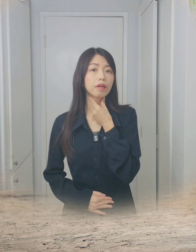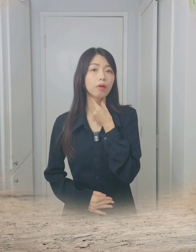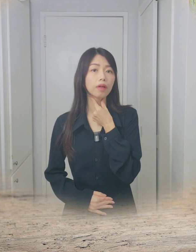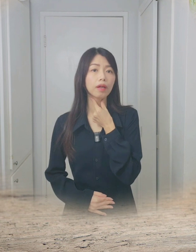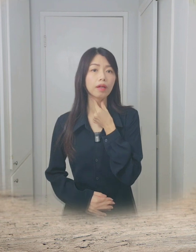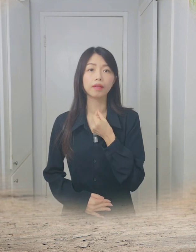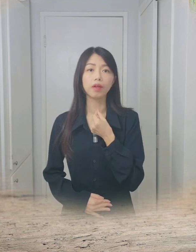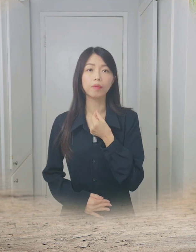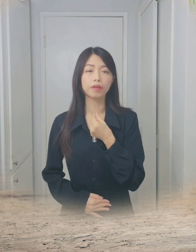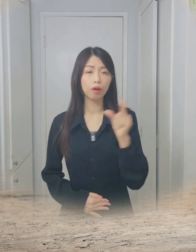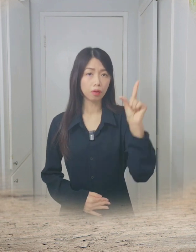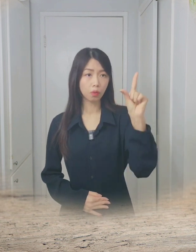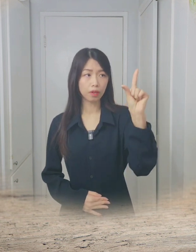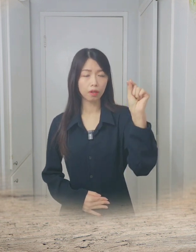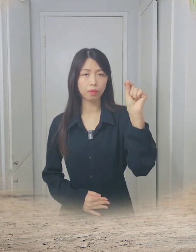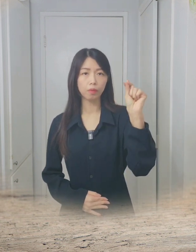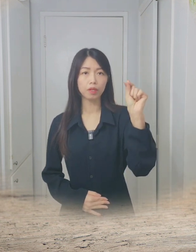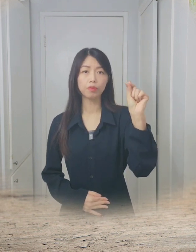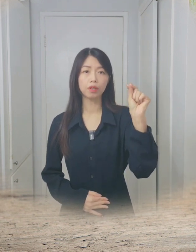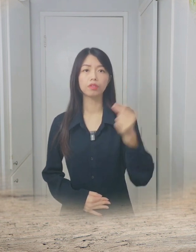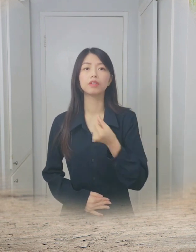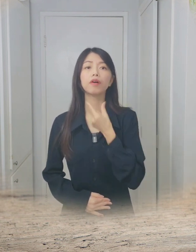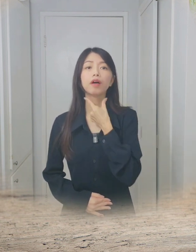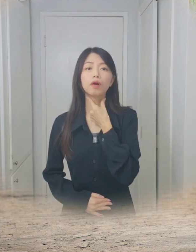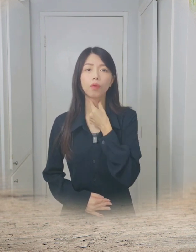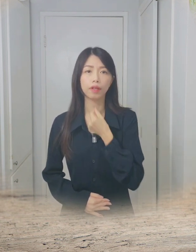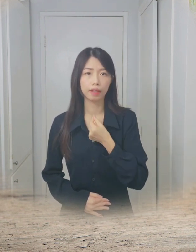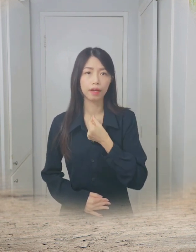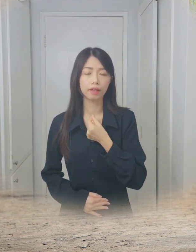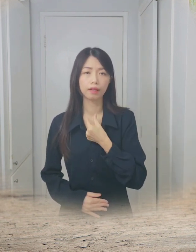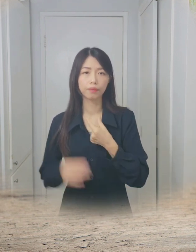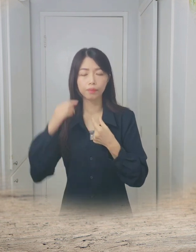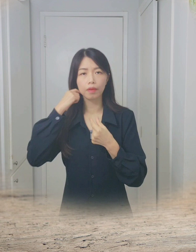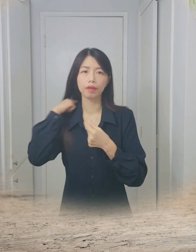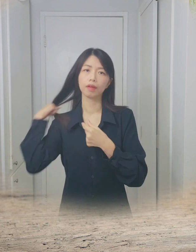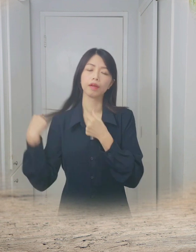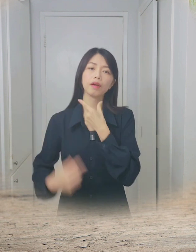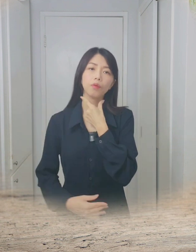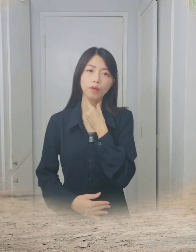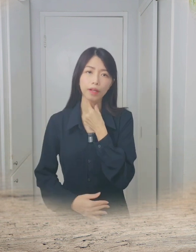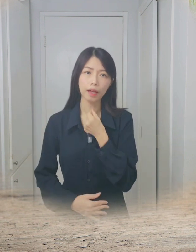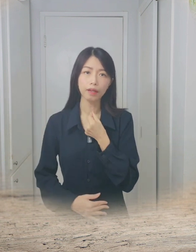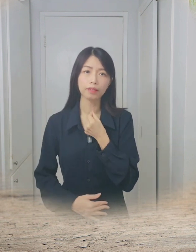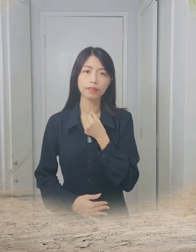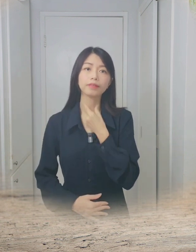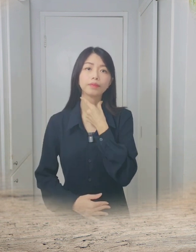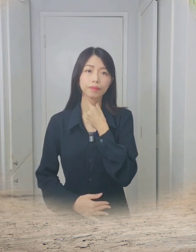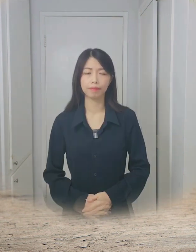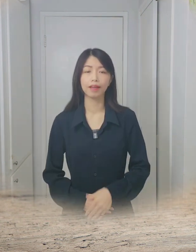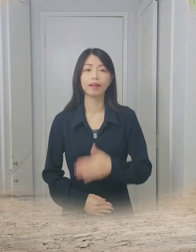이렇게 내려오면서 손을 이렇게 엄지검지를 붙여주시는 거예요. 원하다 원하다